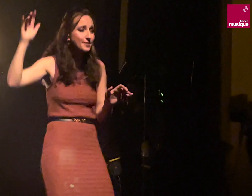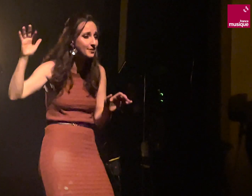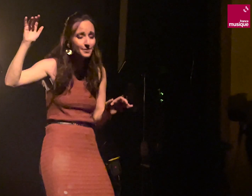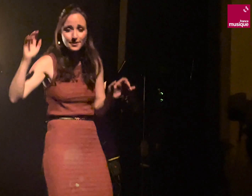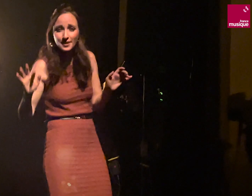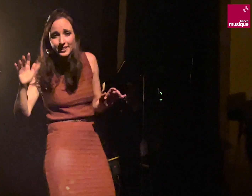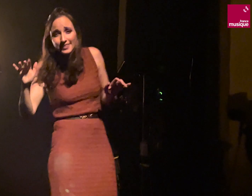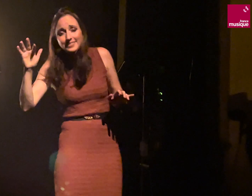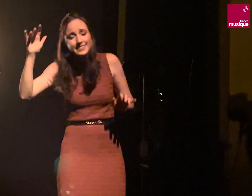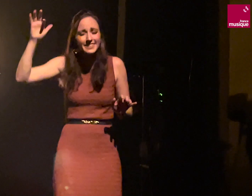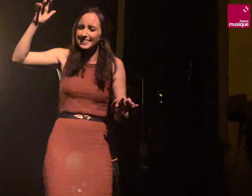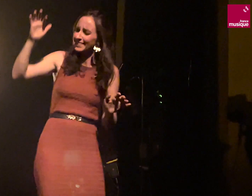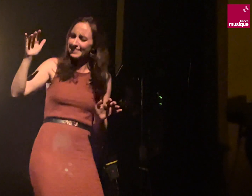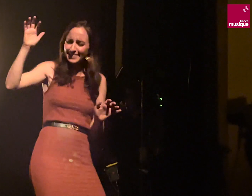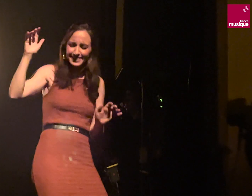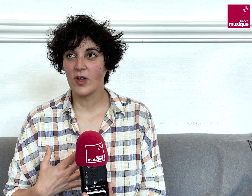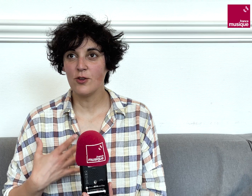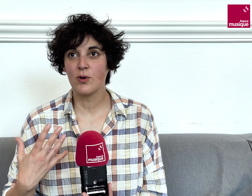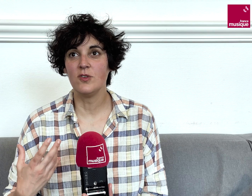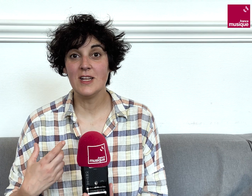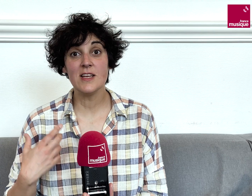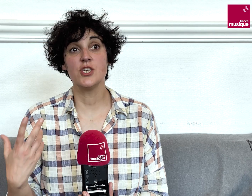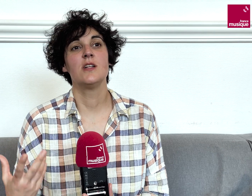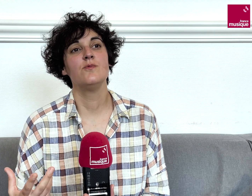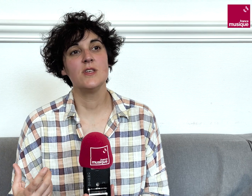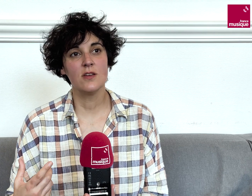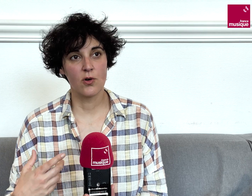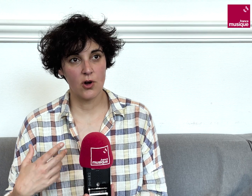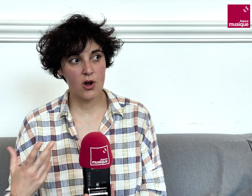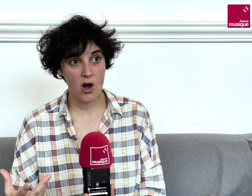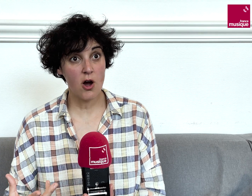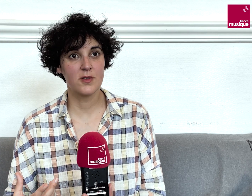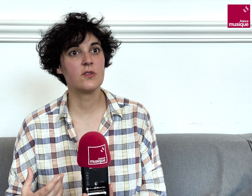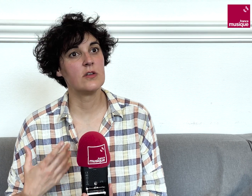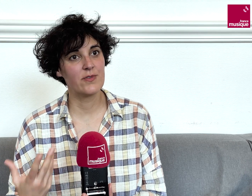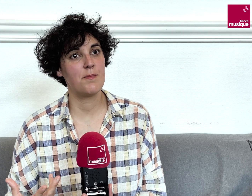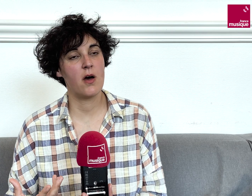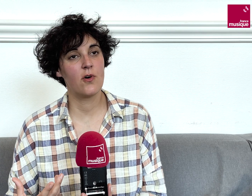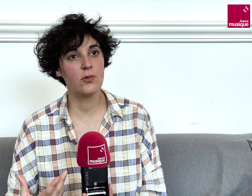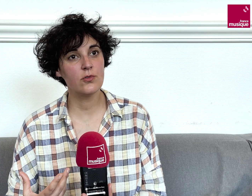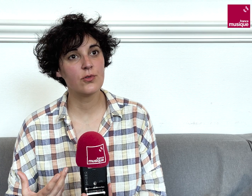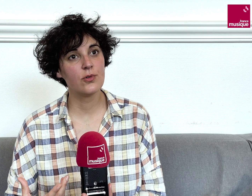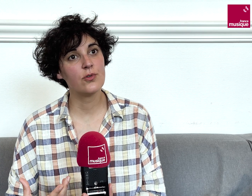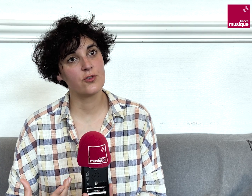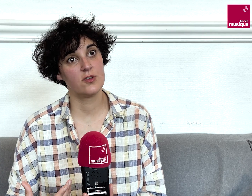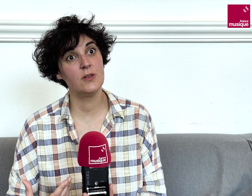traduisant visuellement. Elles sont capables de traduire aussi l'énergie de la musique dans leur corps, parce que c'est une vraie performance le chantsigne.